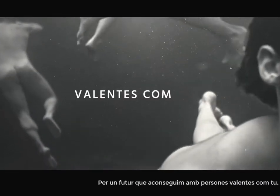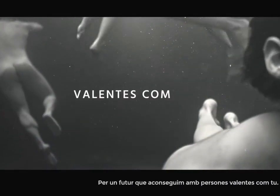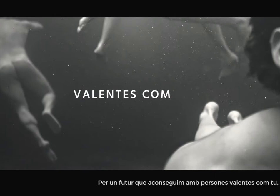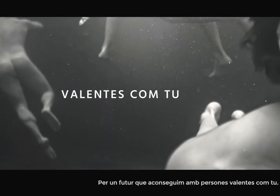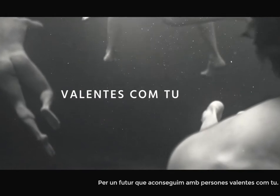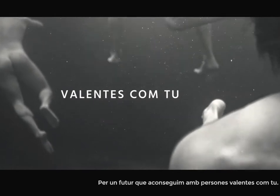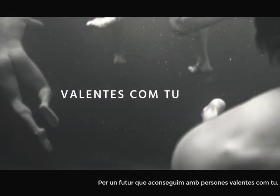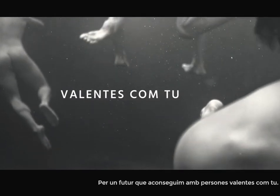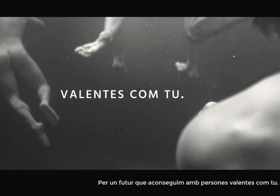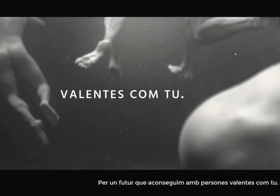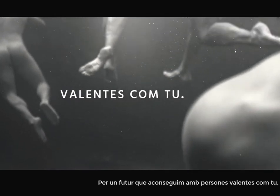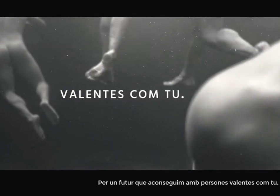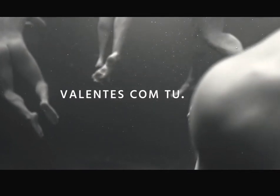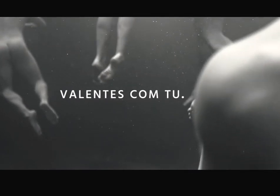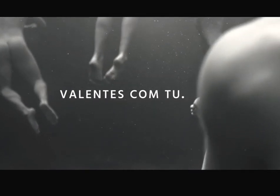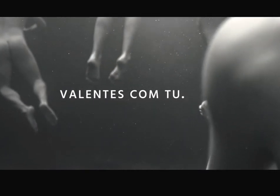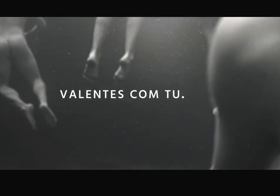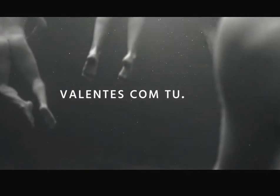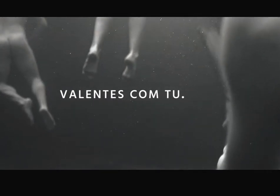amb persones valentes com tu. Com tu.